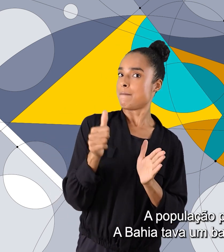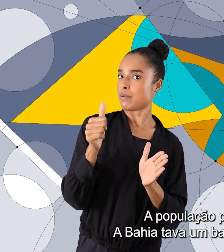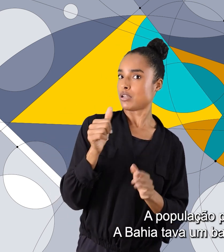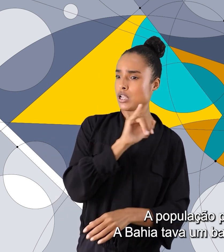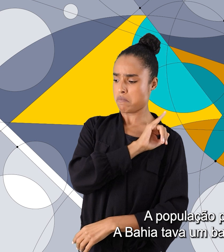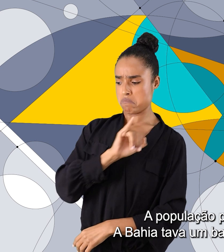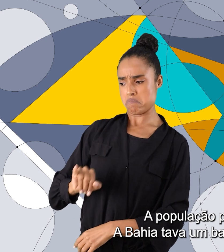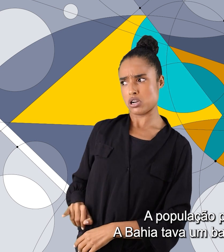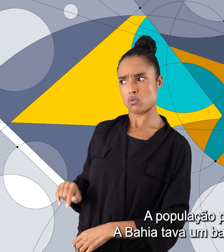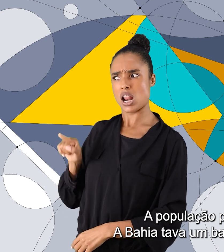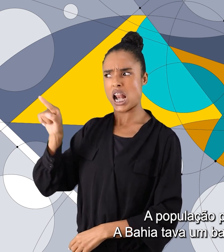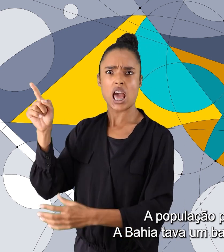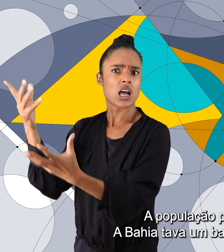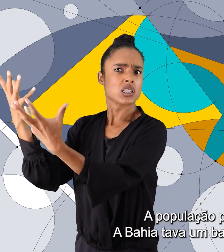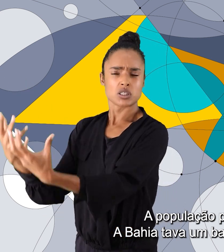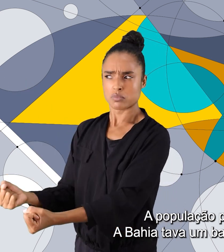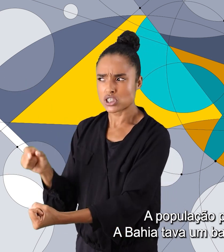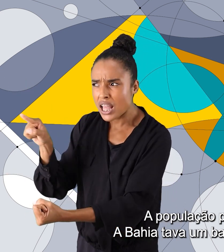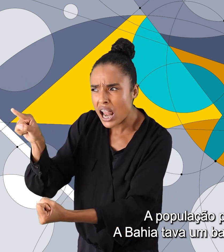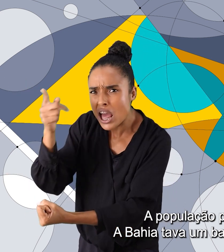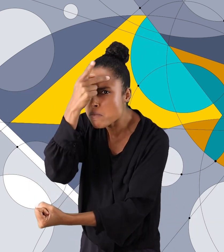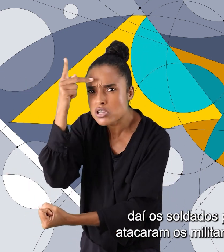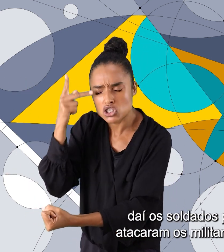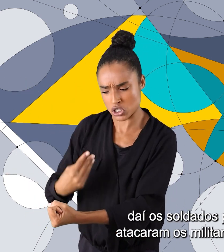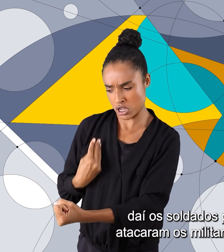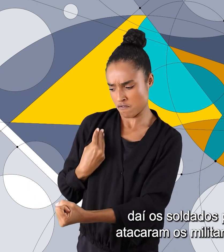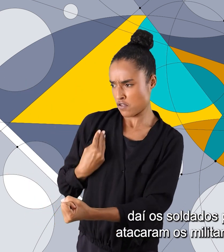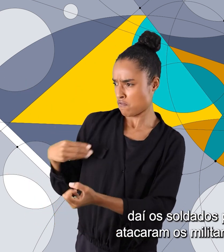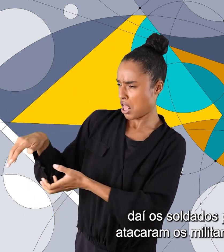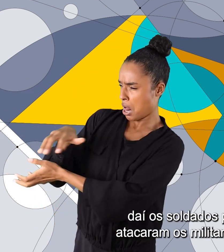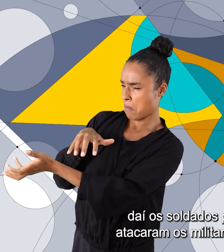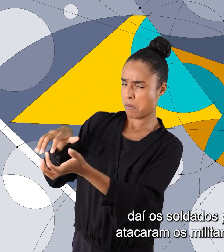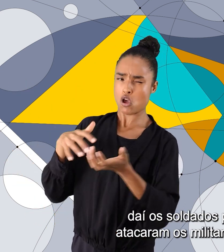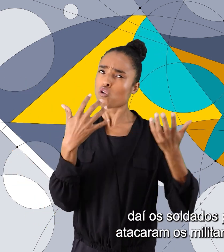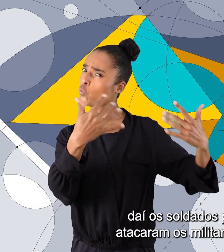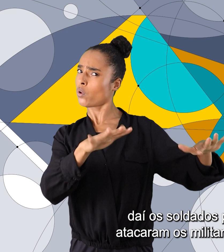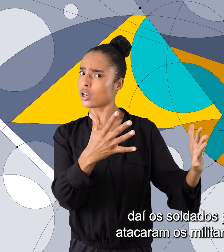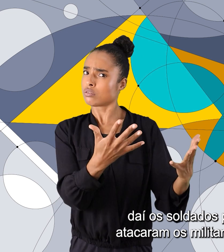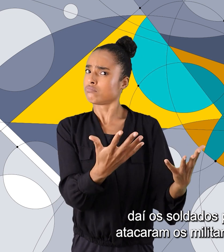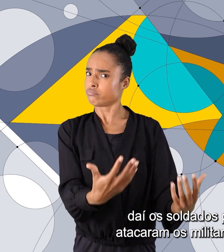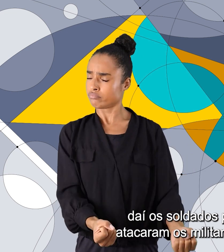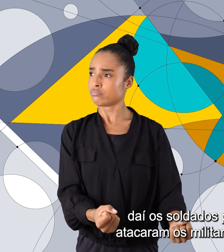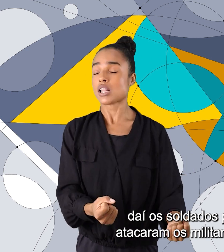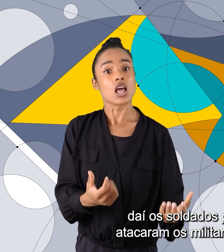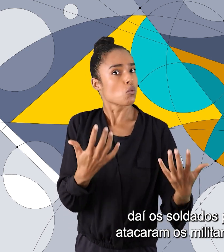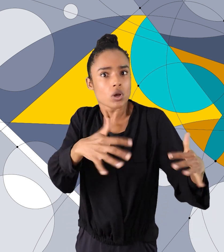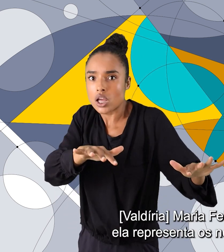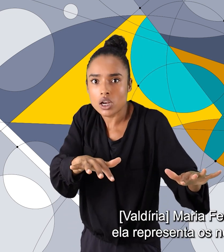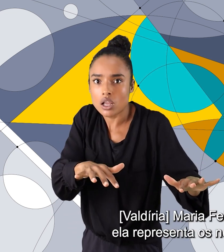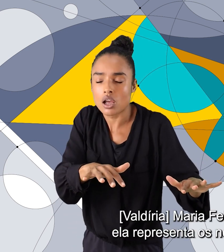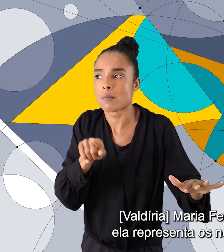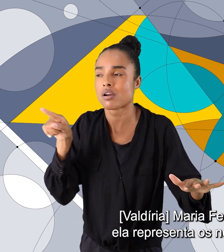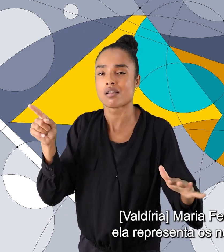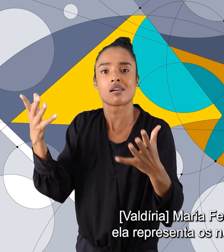população protestou. A Bahia estava um barril de pólvora. Daí os soldados portugueses atacaram os militares brasileiros.